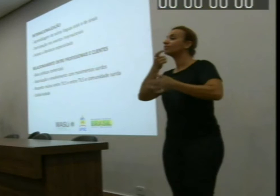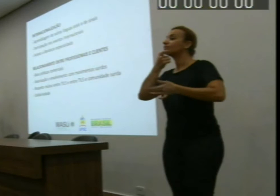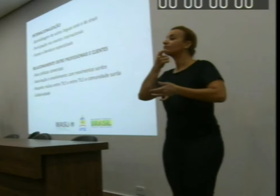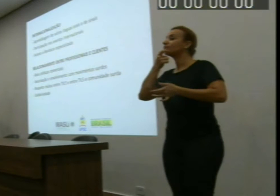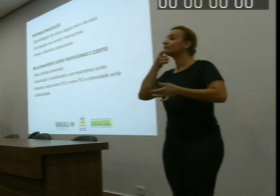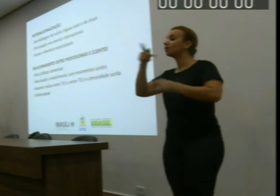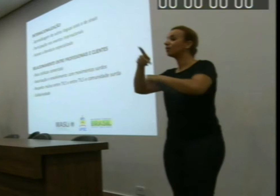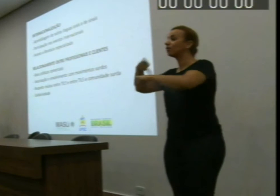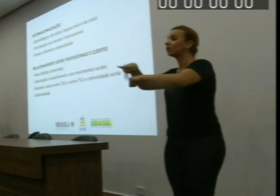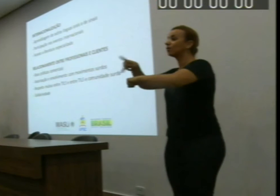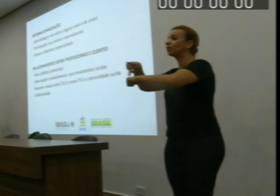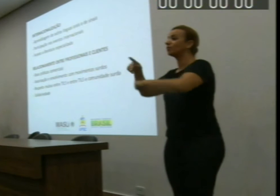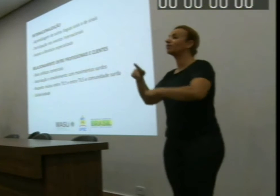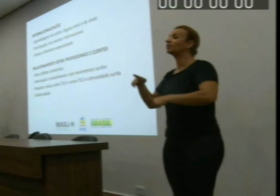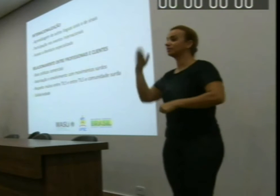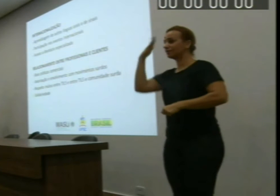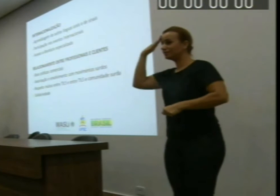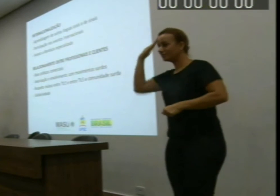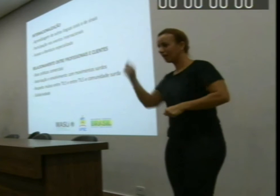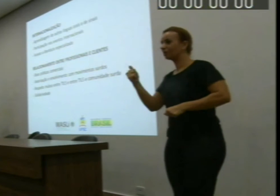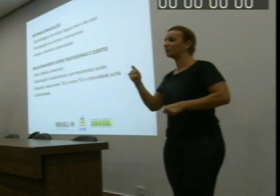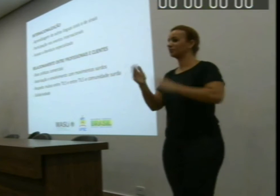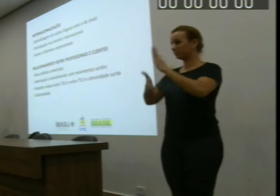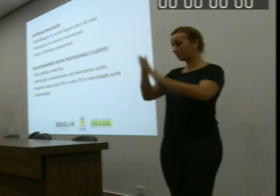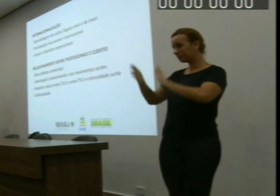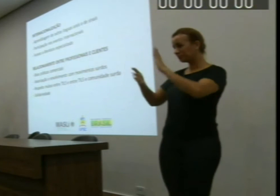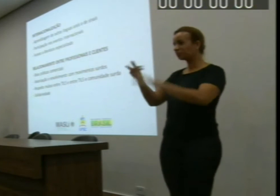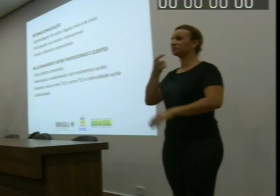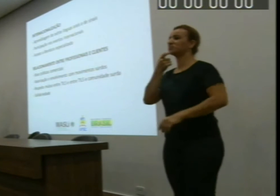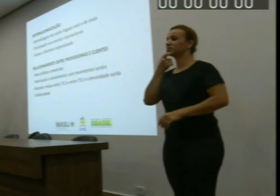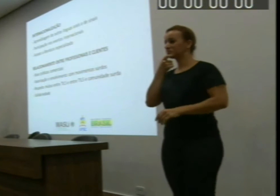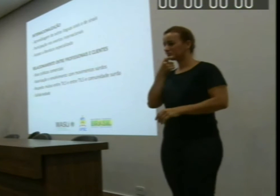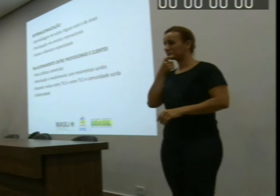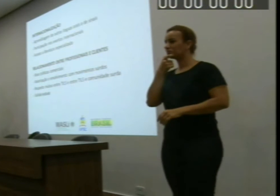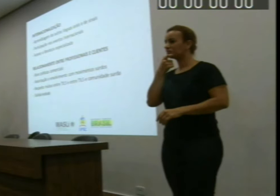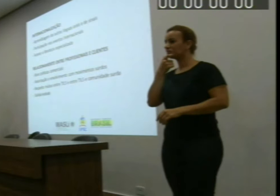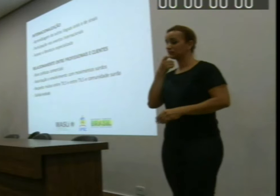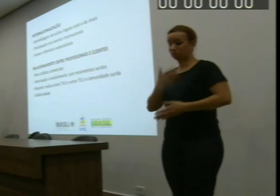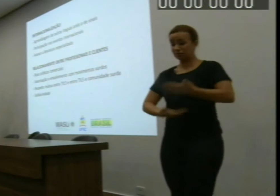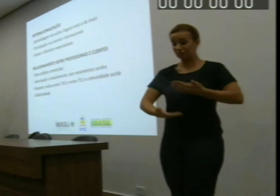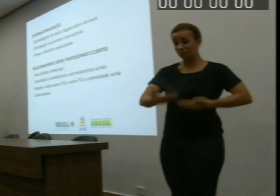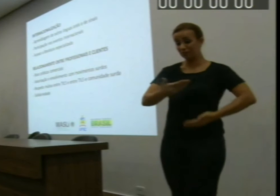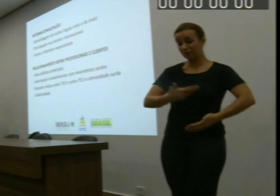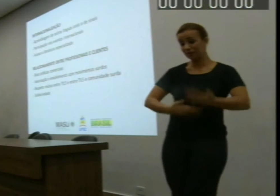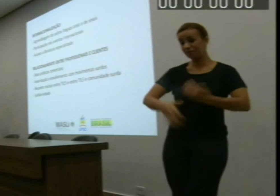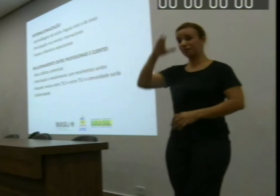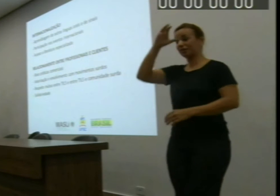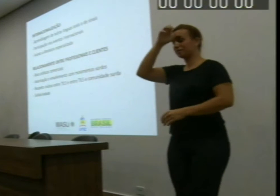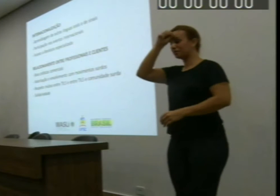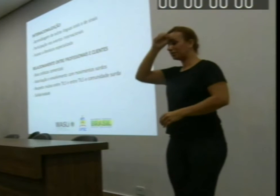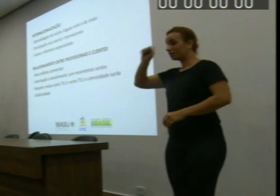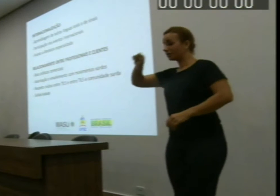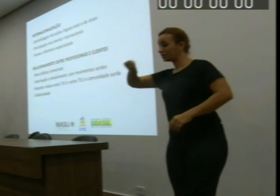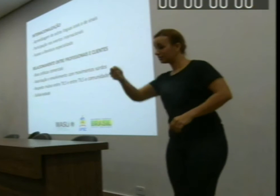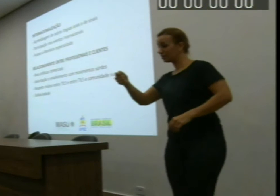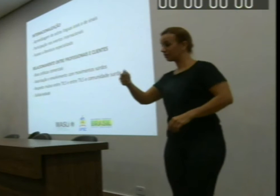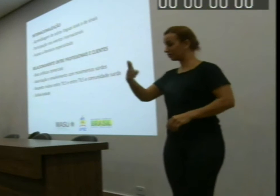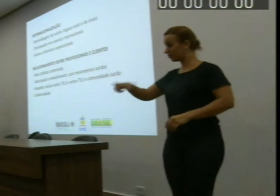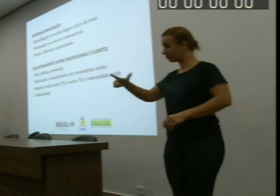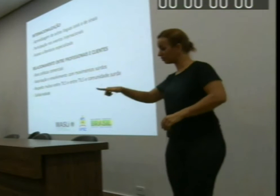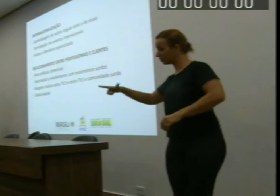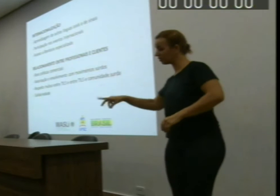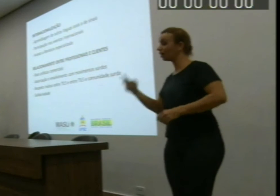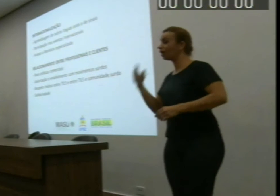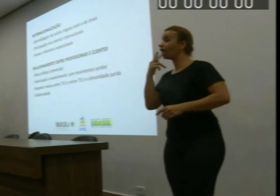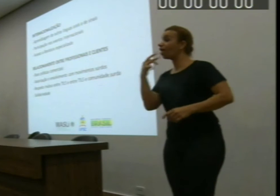essa experiência de internacionalização então participar dos eventos aprender as línguas de sinais aprender outras línguas orais